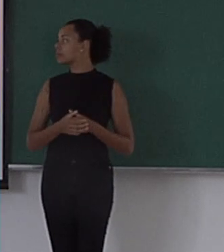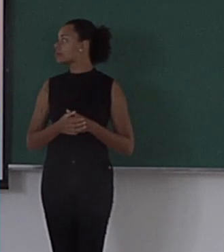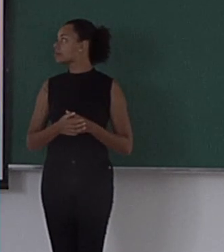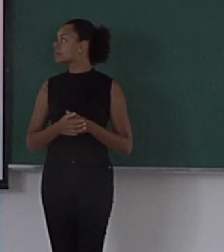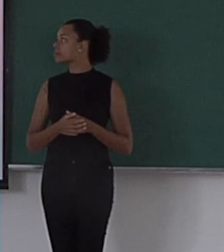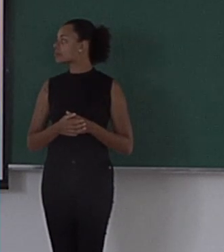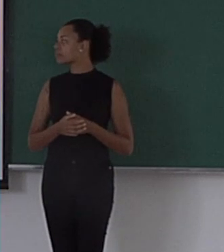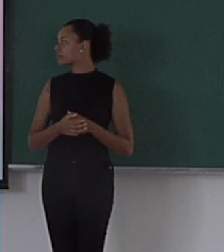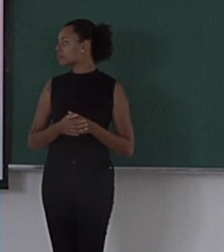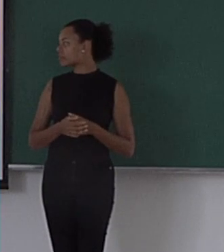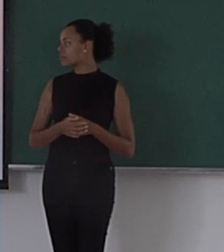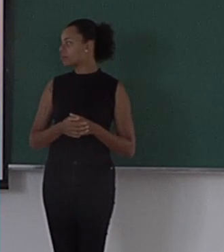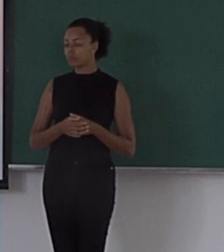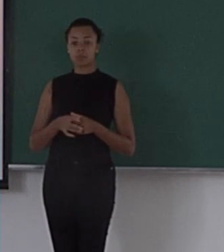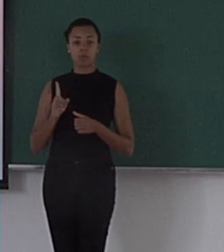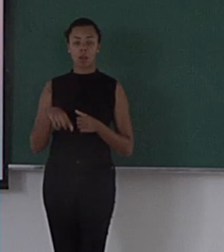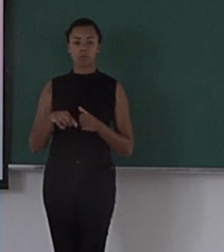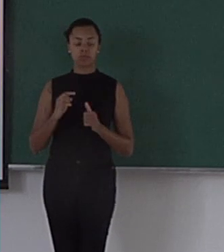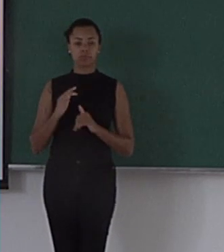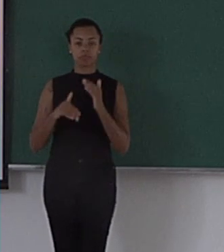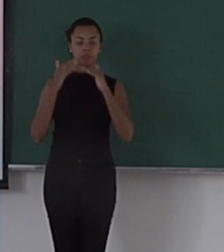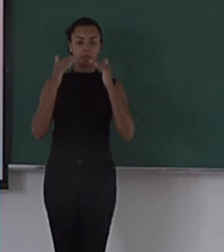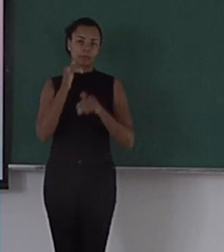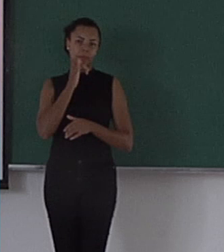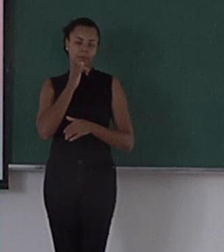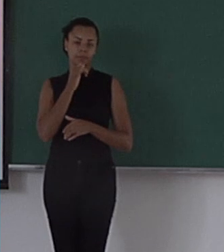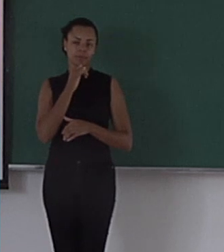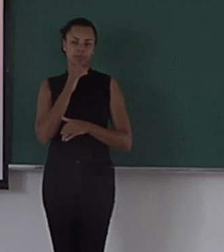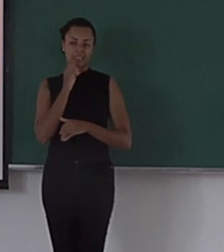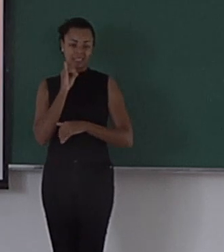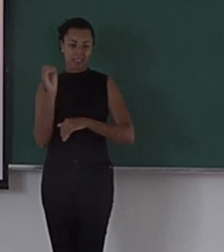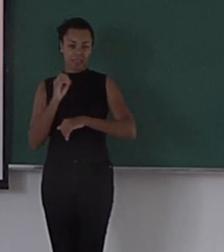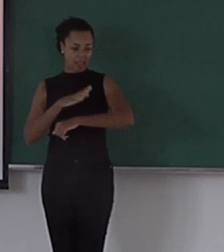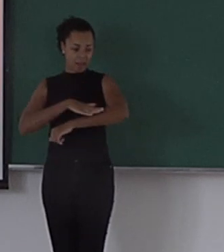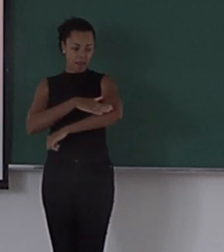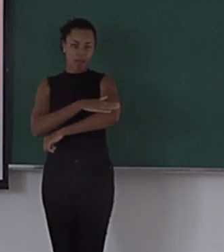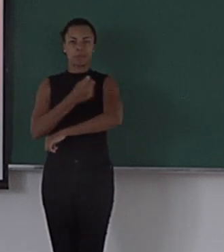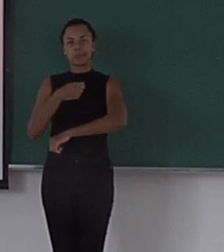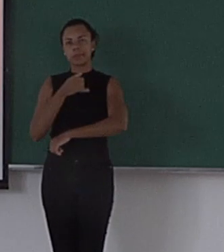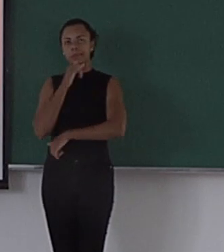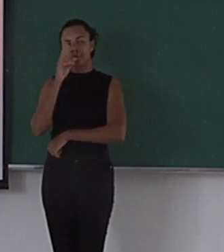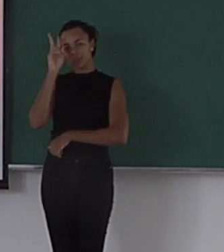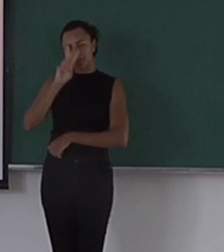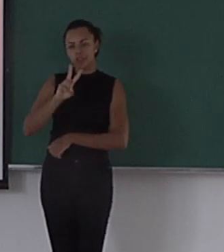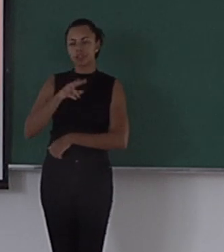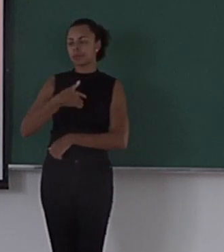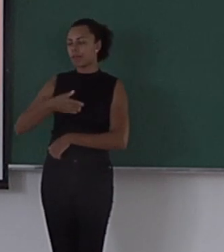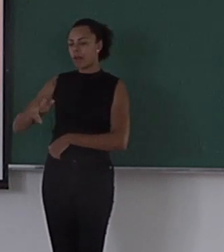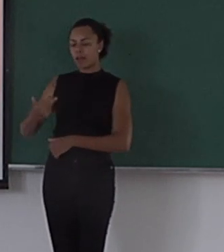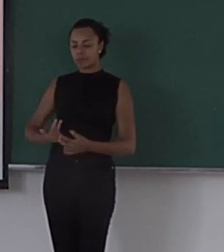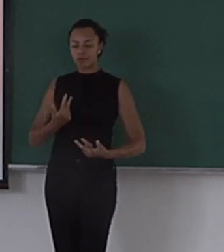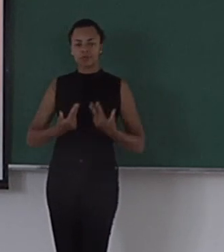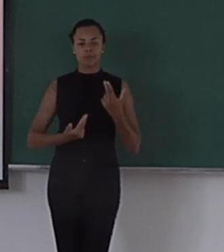avanço muito grande, gente, porque se não fosse essa pele, por exemplo, a cada 2 ou 3 dias eu tenho que pegar esse paciente, levar para o bloco